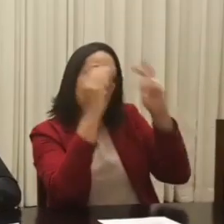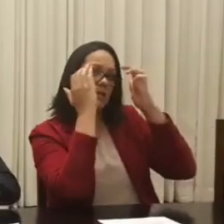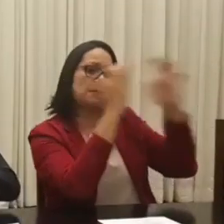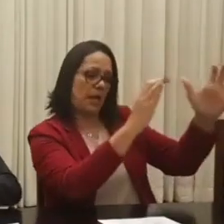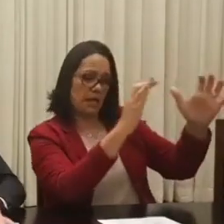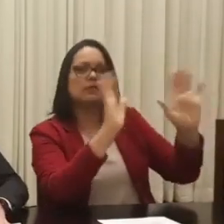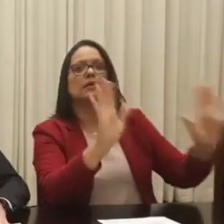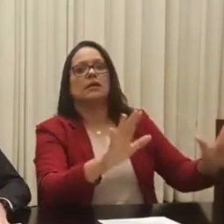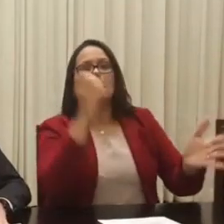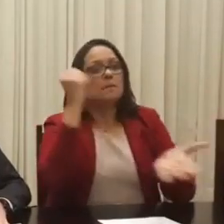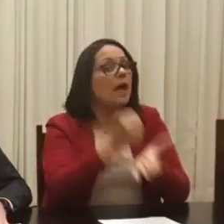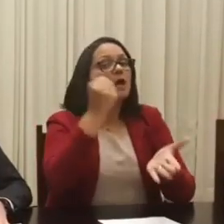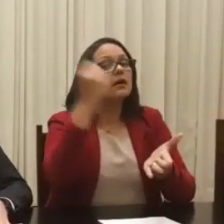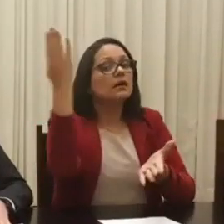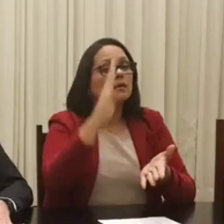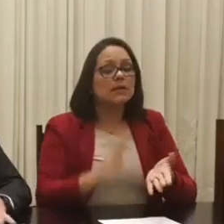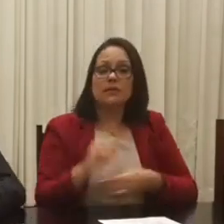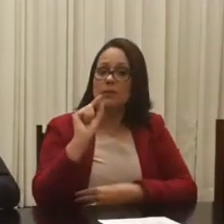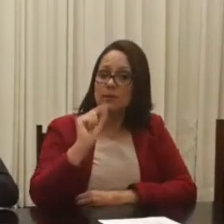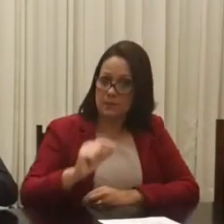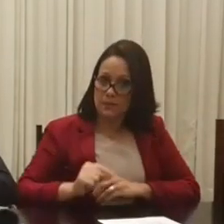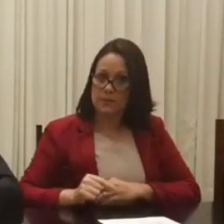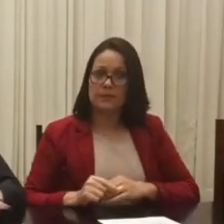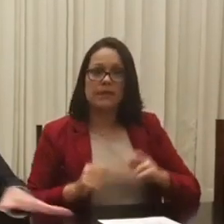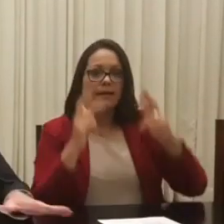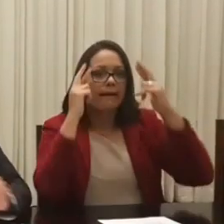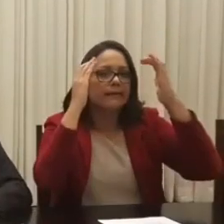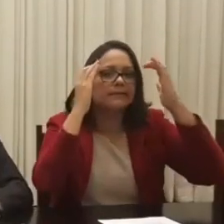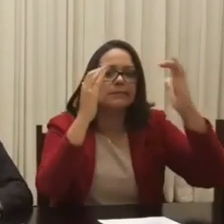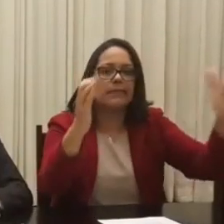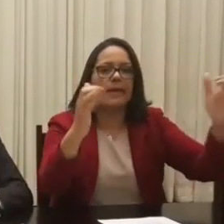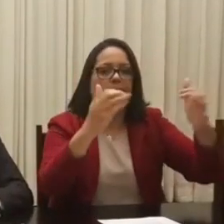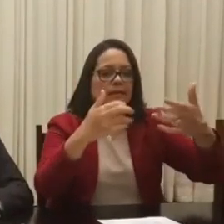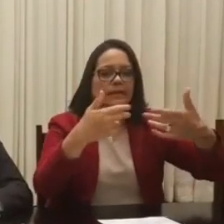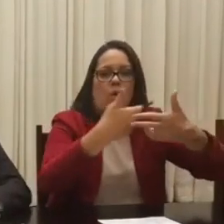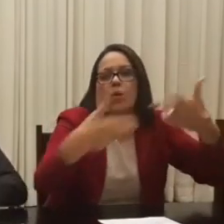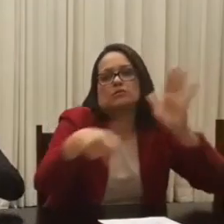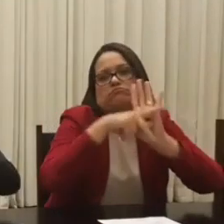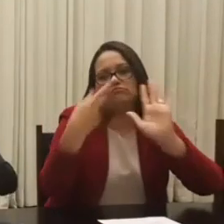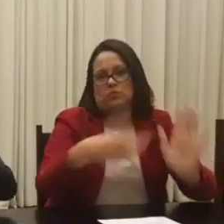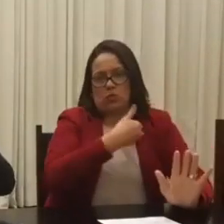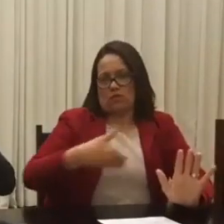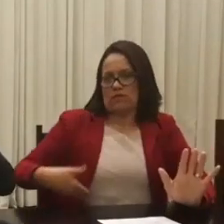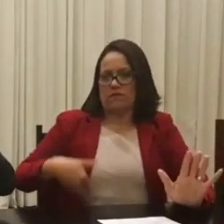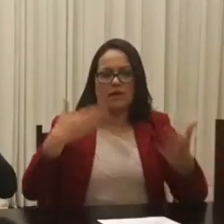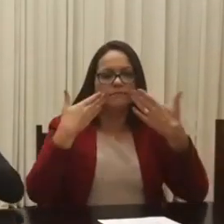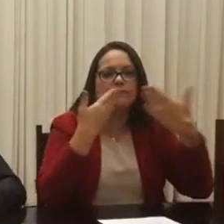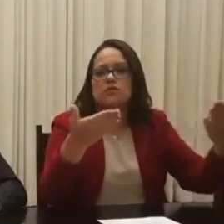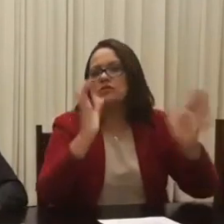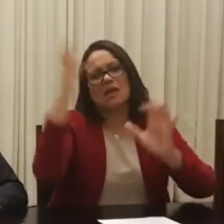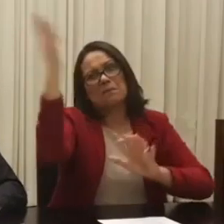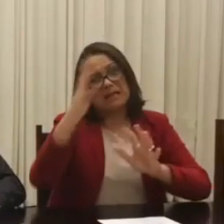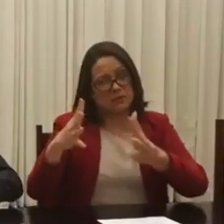nenhum, a marca do Brasil é respeito com a coisa pública, honrar os contratos e queremos realmente tirar o Brasil da